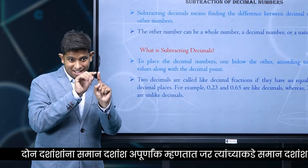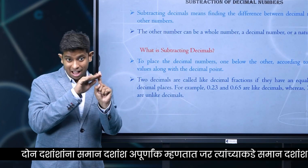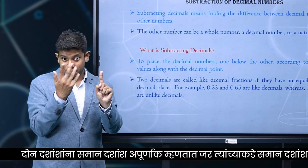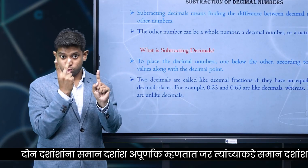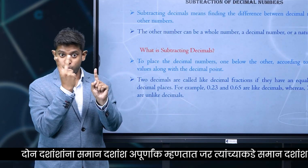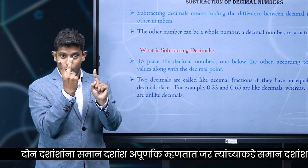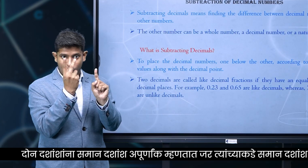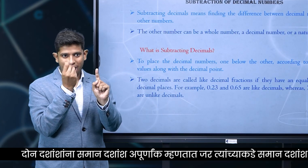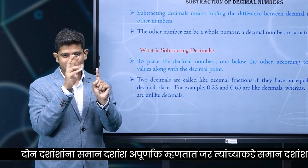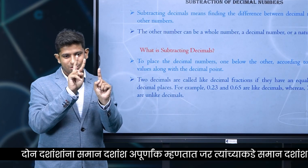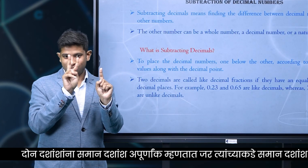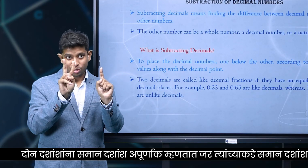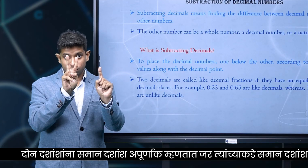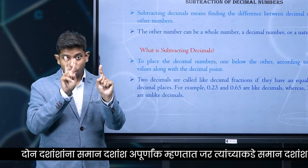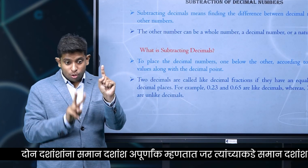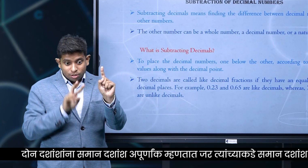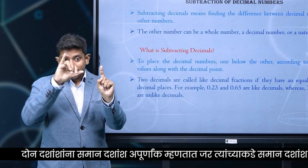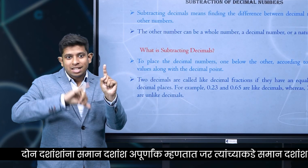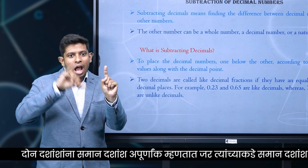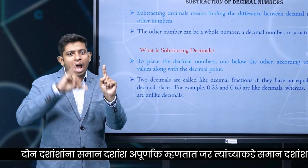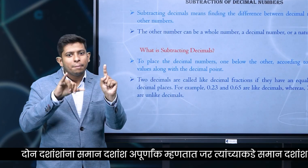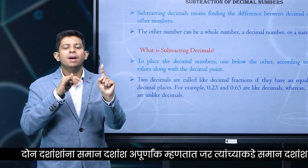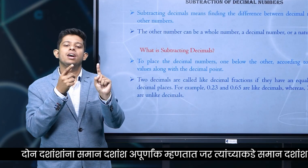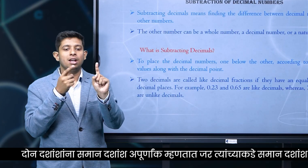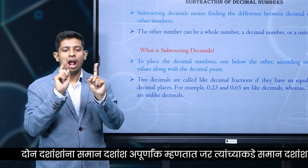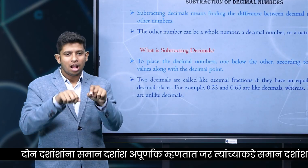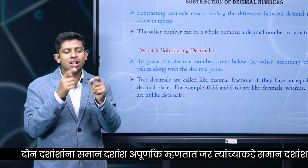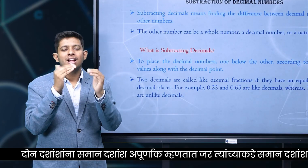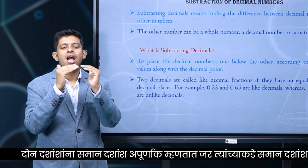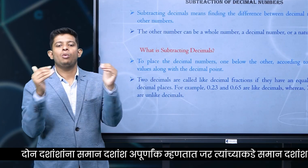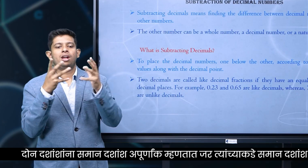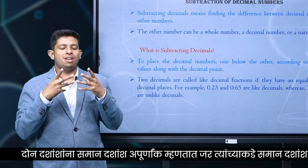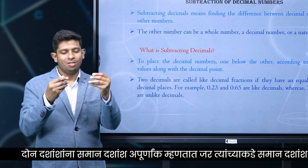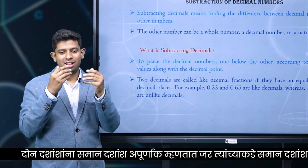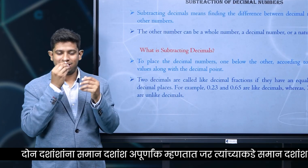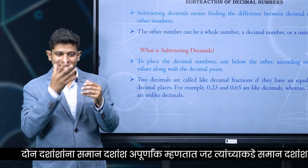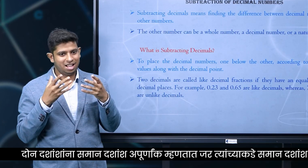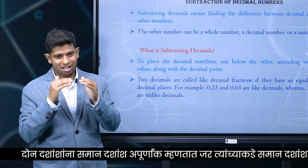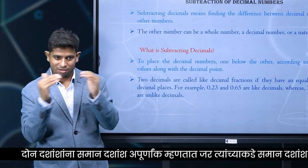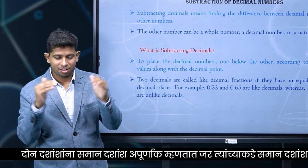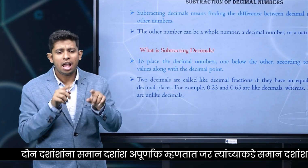दोन दशांशांना समान दशांश अपूर्णांक म्हणतात जर त्यांच्याकडे समान दशांश स्थाने